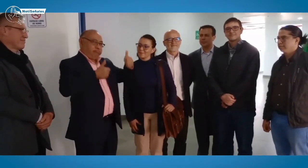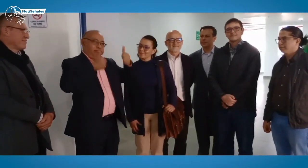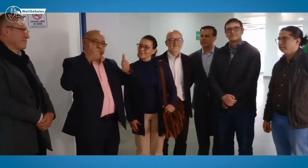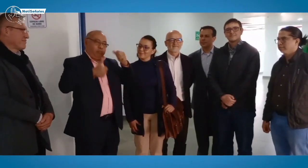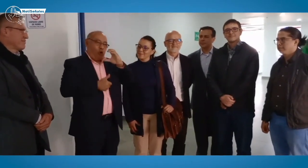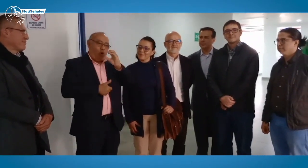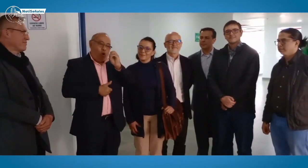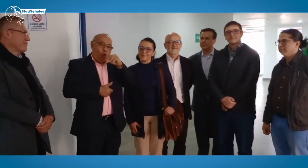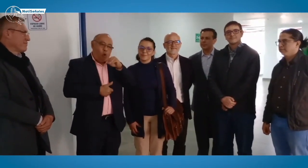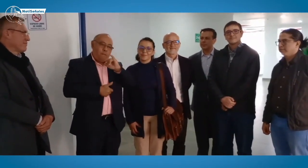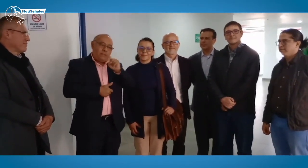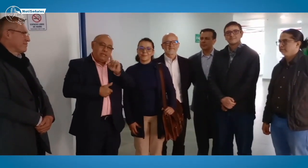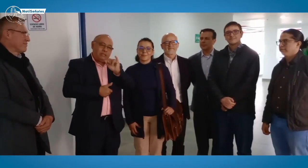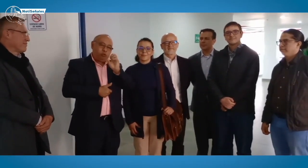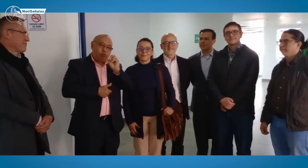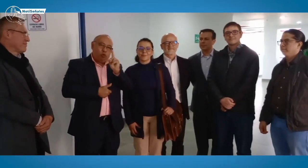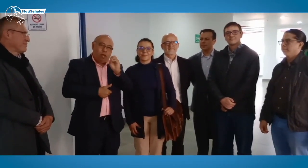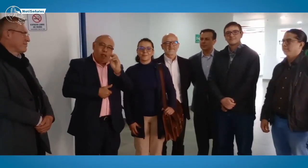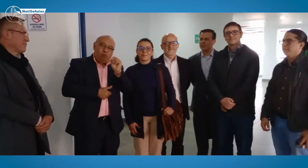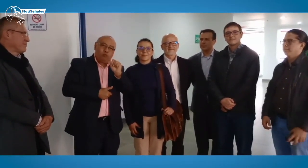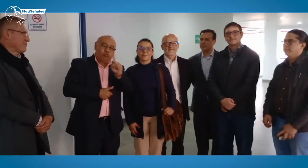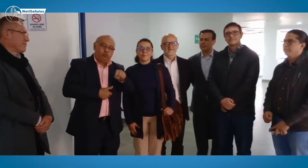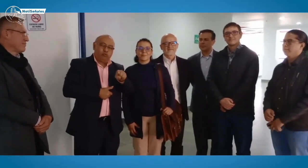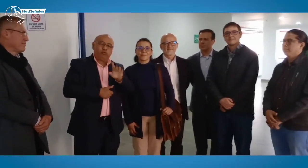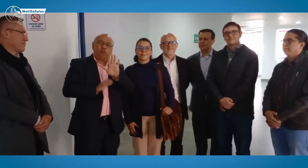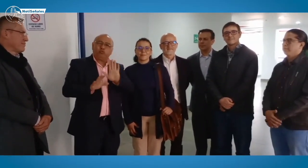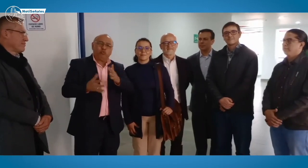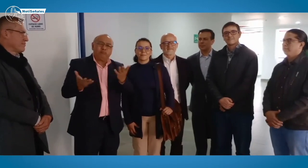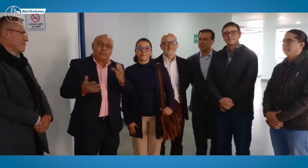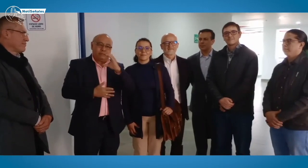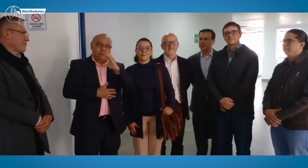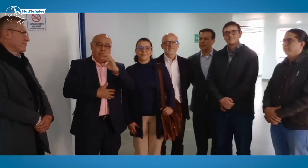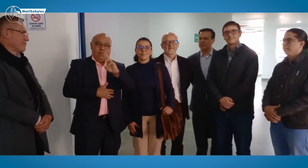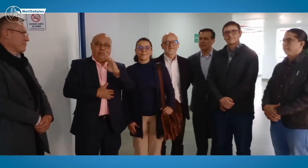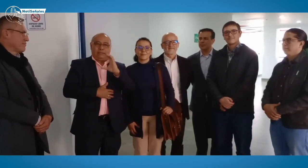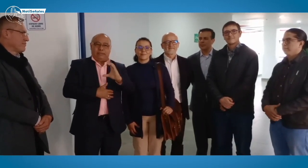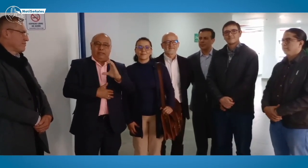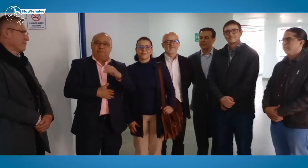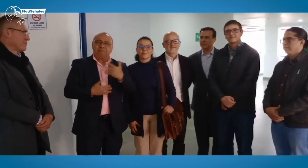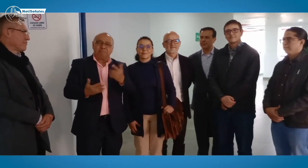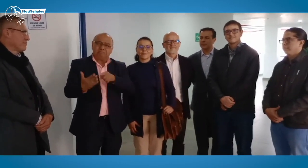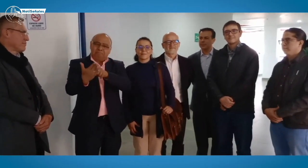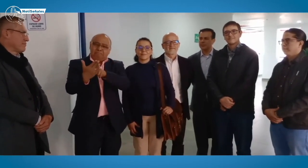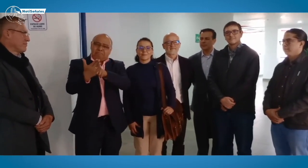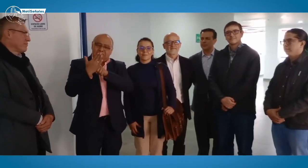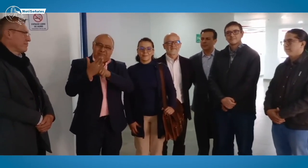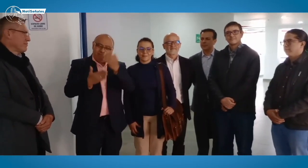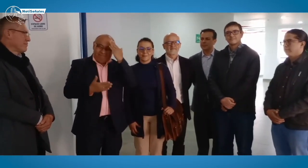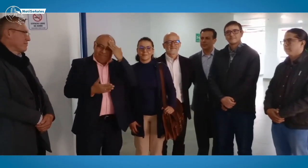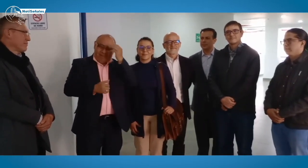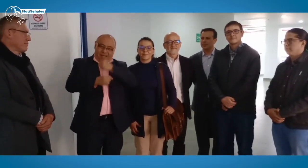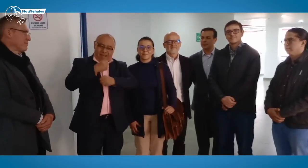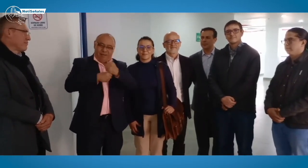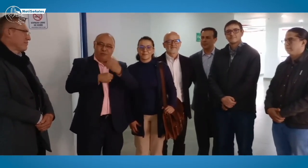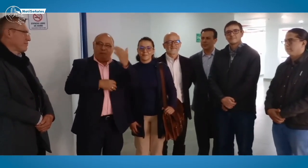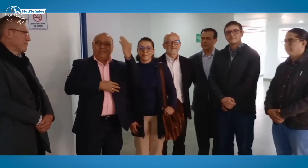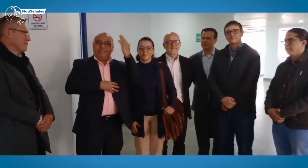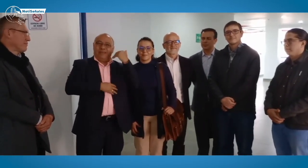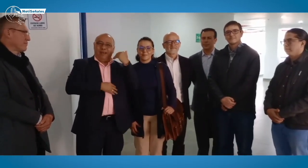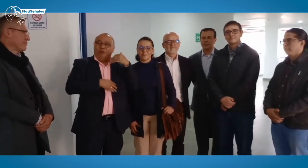reunión con estas personas, comisionados de la CRC, la Comisión de Regulación de Comunicaciones. Saben que el año